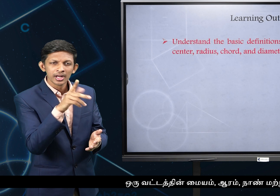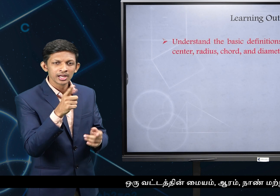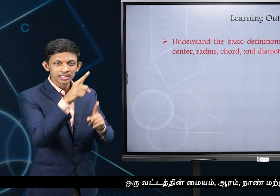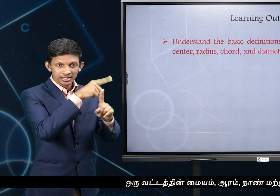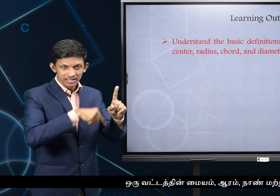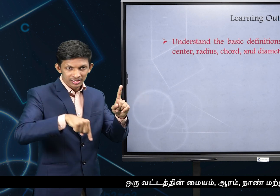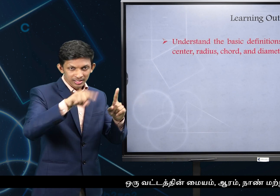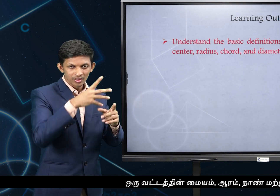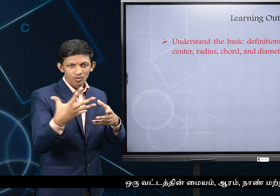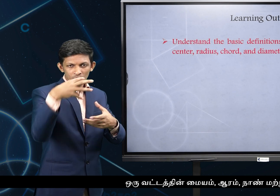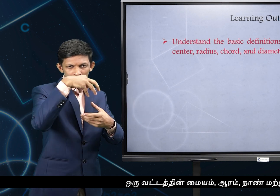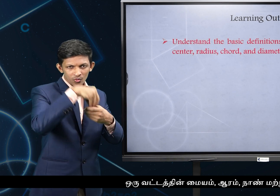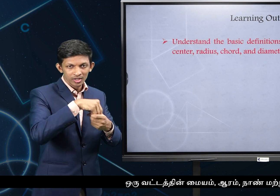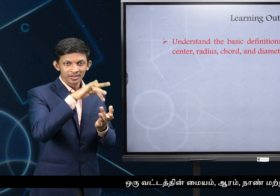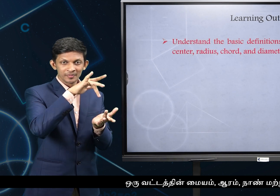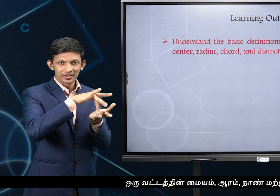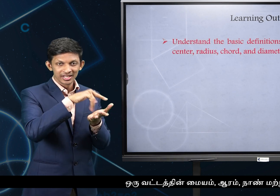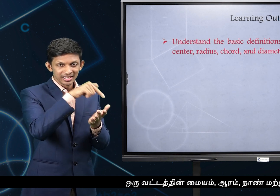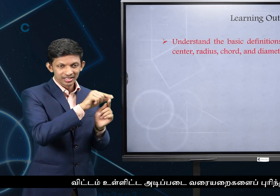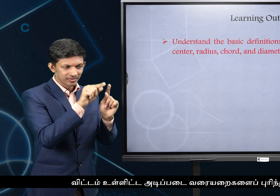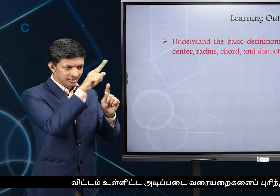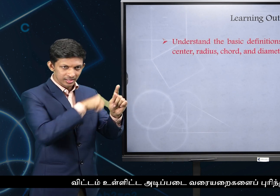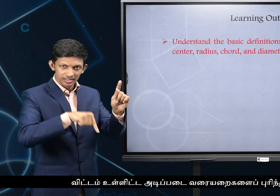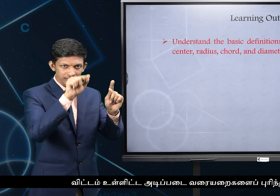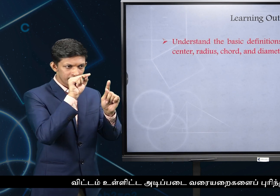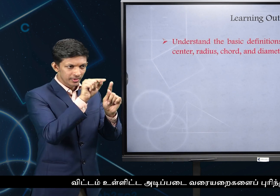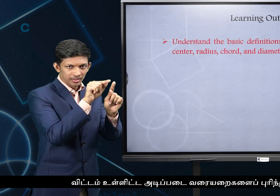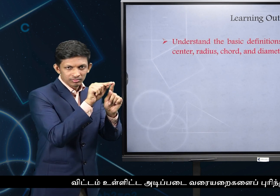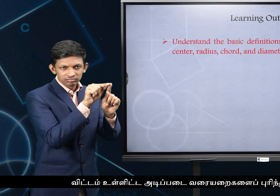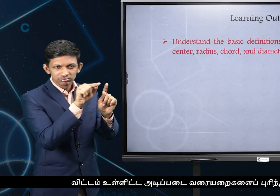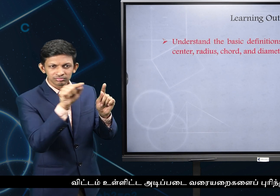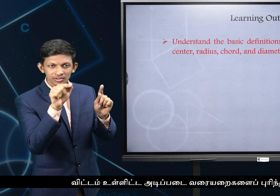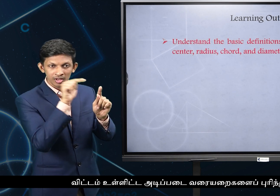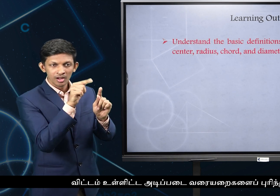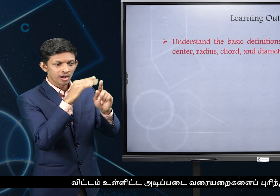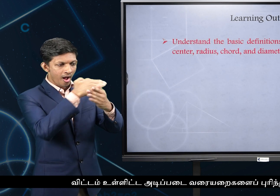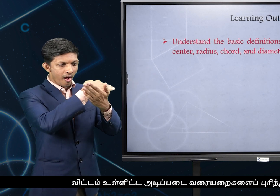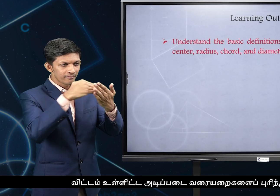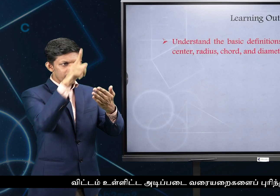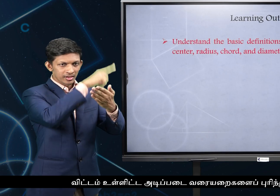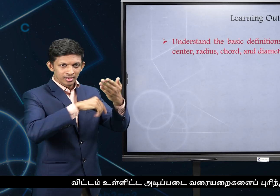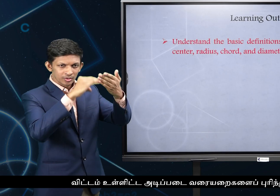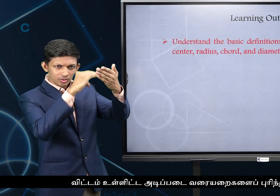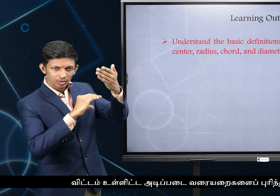ஆரம், நாண் மற்றும் விட்டம் உள்ளிட்ட அடிப்படை வரையறைகளை புரிந்து